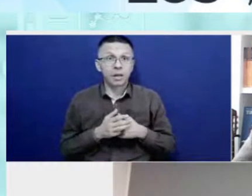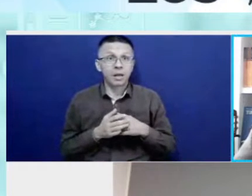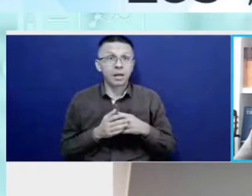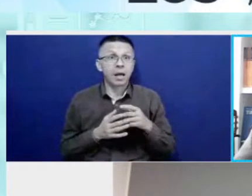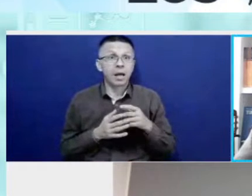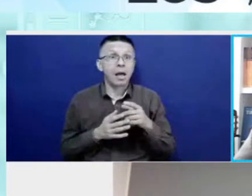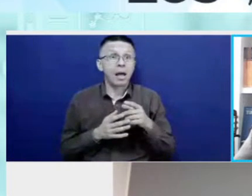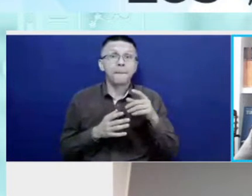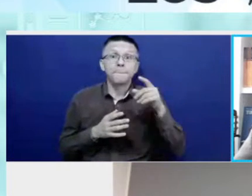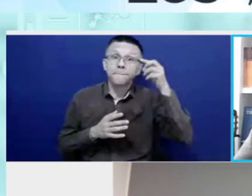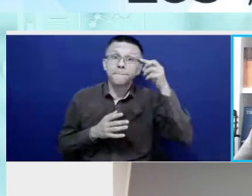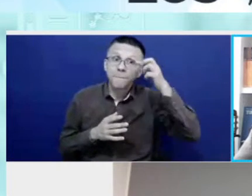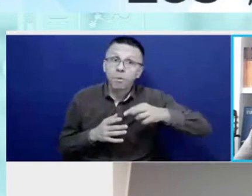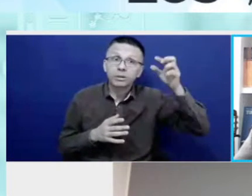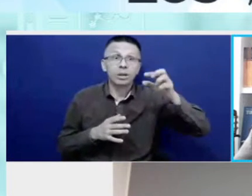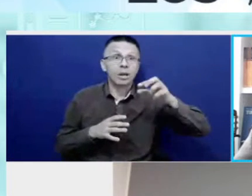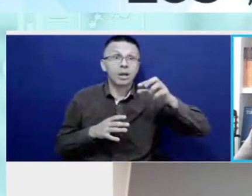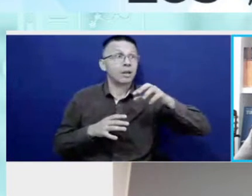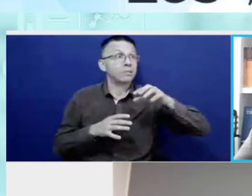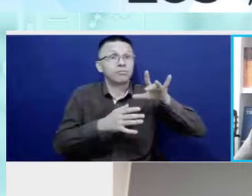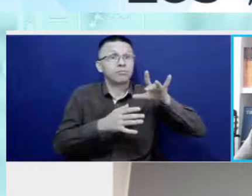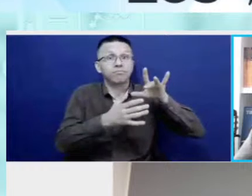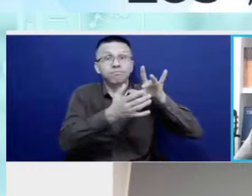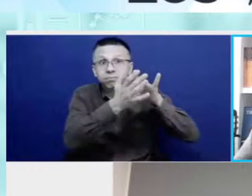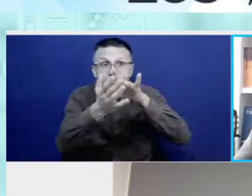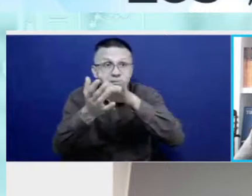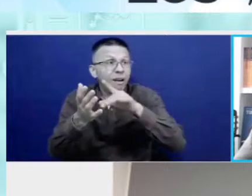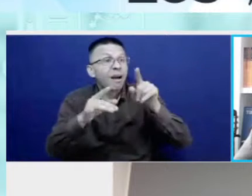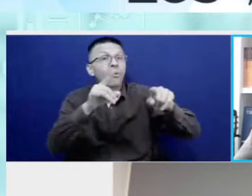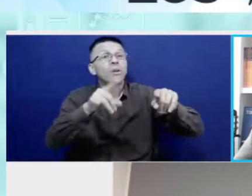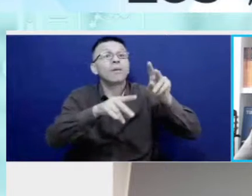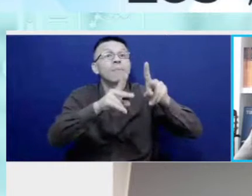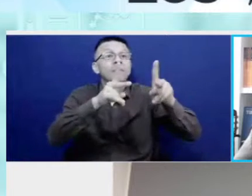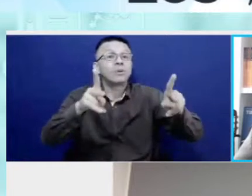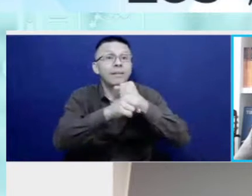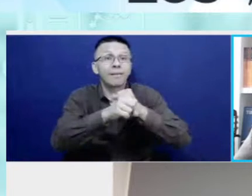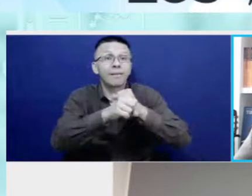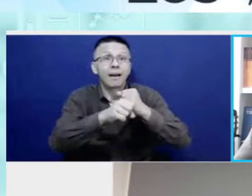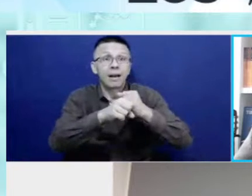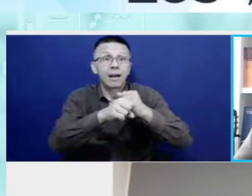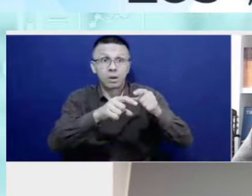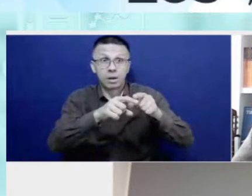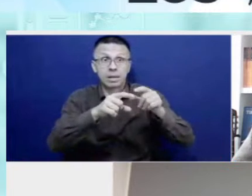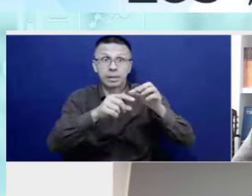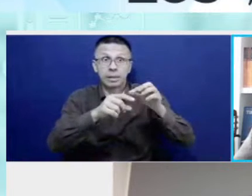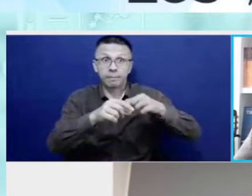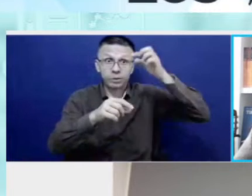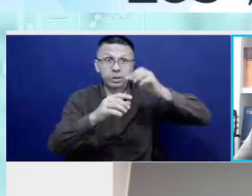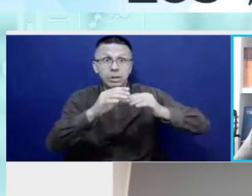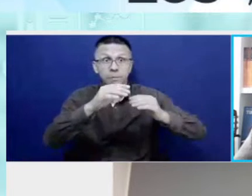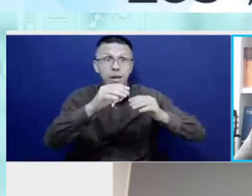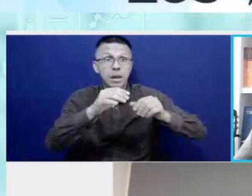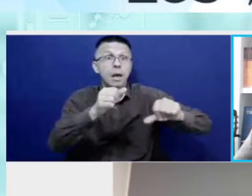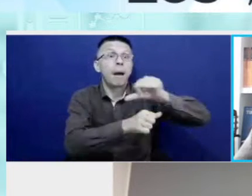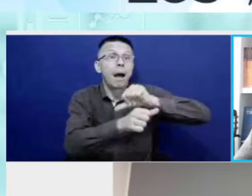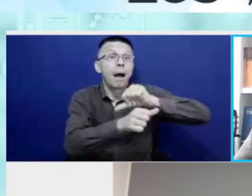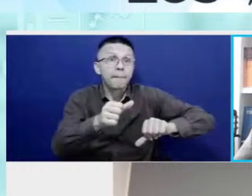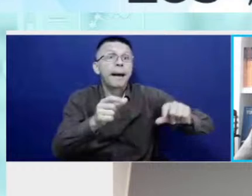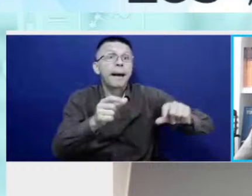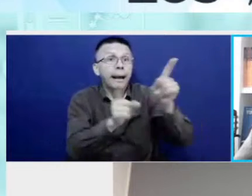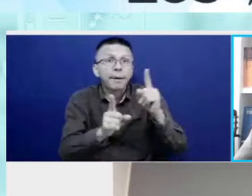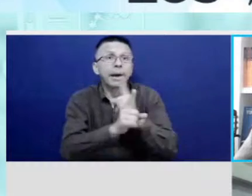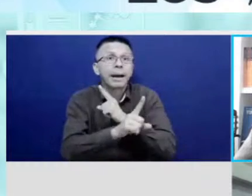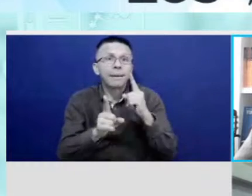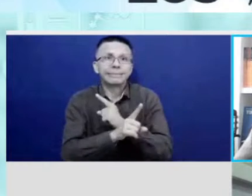profesionales y de la movilidad, ¿cierto? La rotación que tiene el personal especializado. Son, digamos, que amenazas que tenemos que